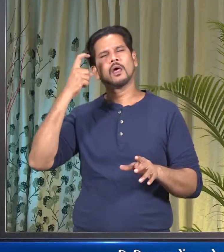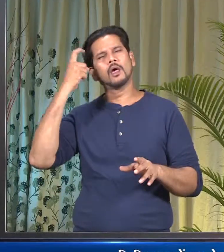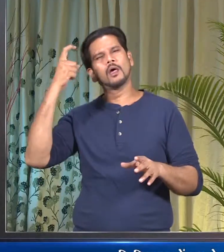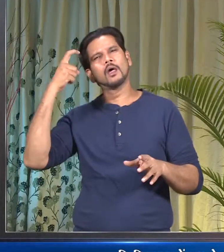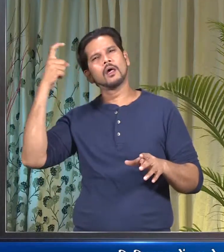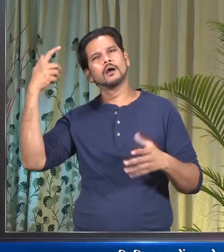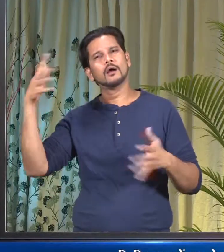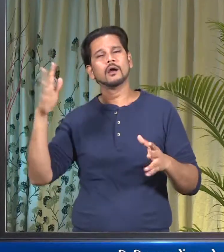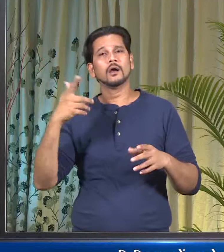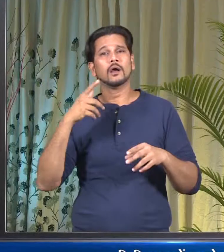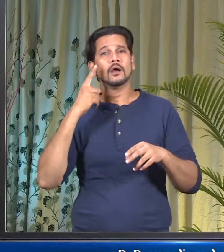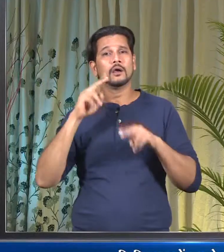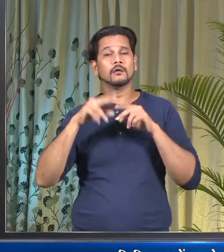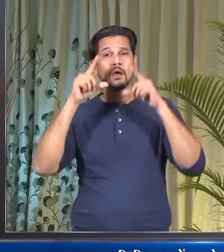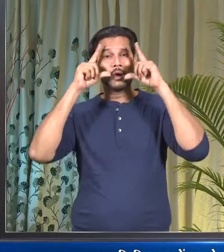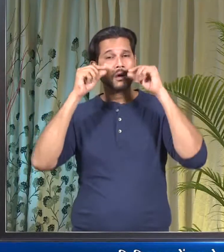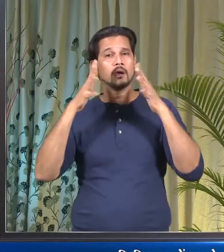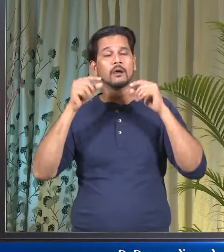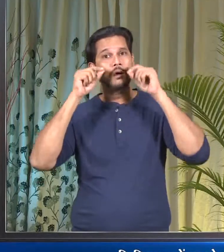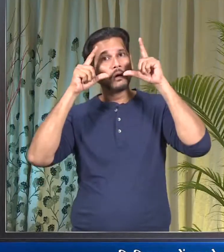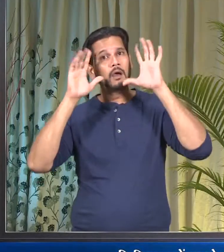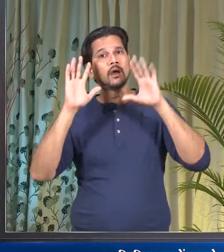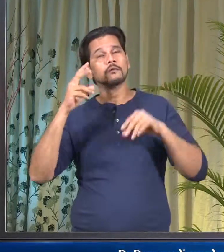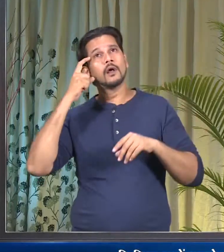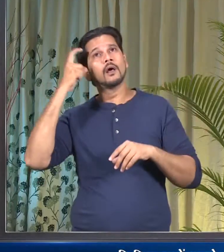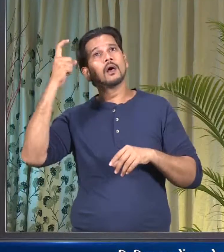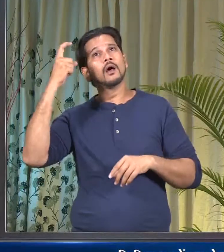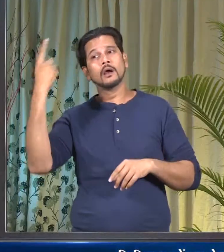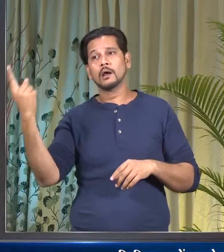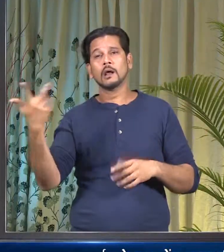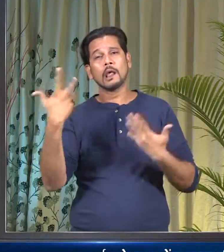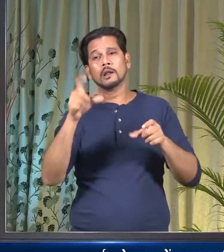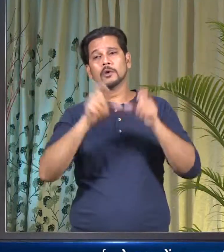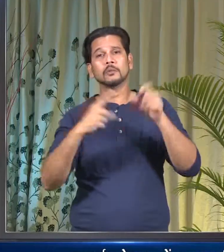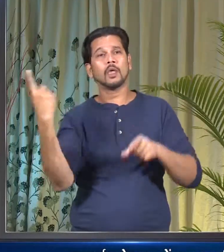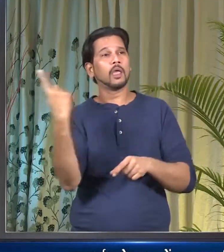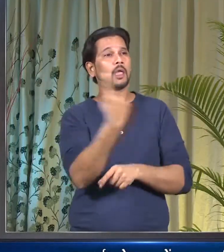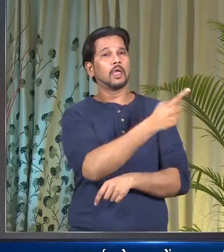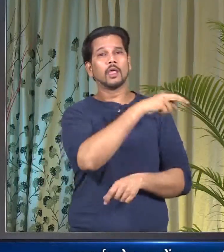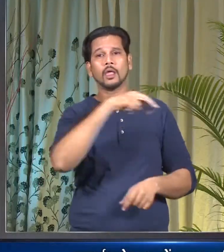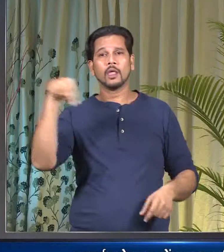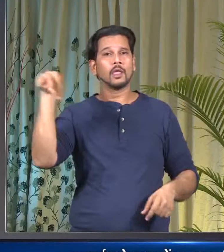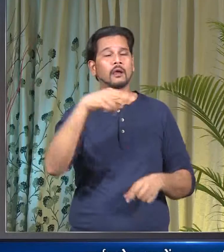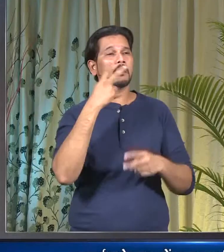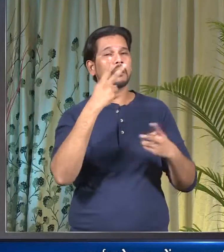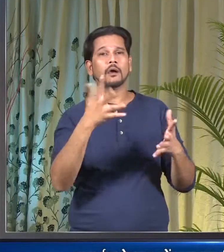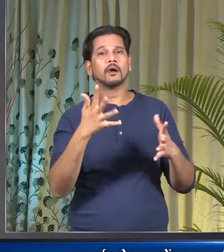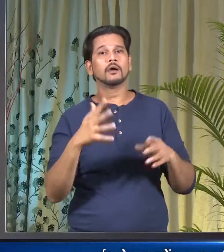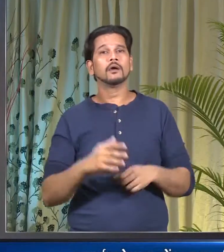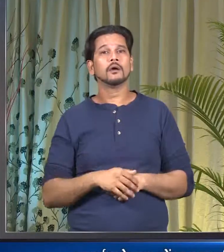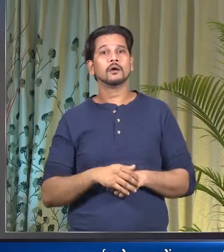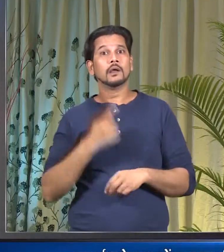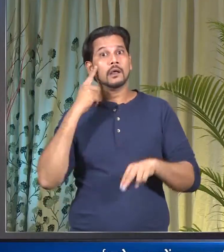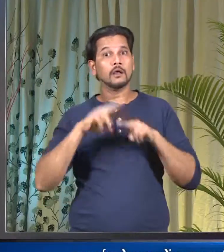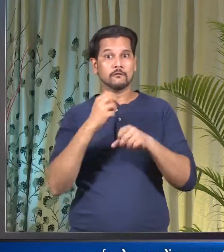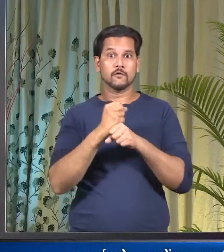कि पास में से गुजर गया है व्यक्तितों भी दिखाई नहीं दिया शायद इश्वर के साथ हमें